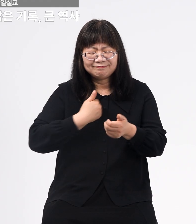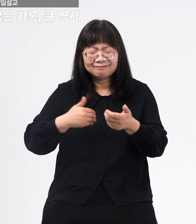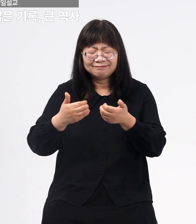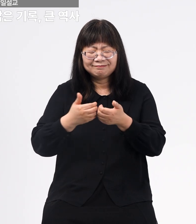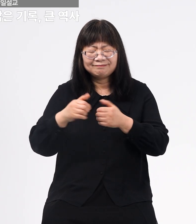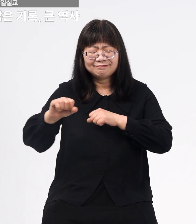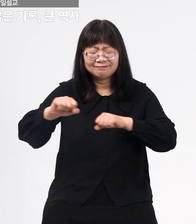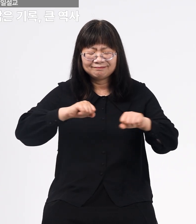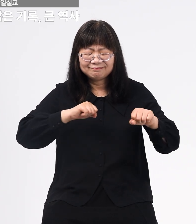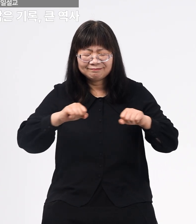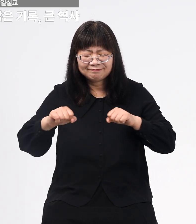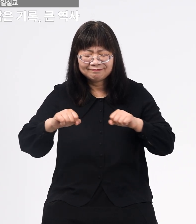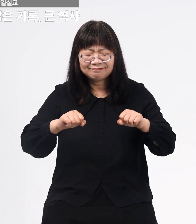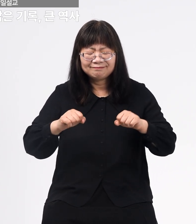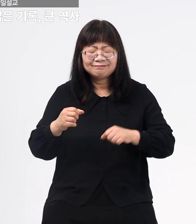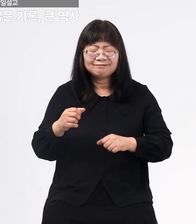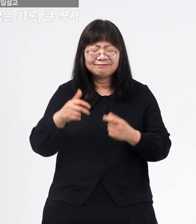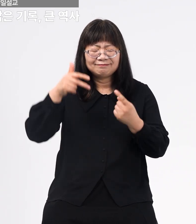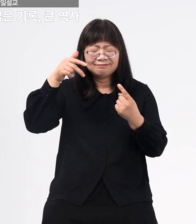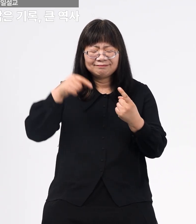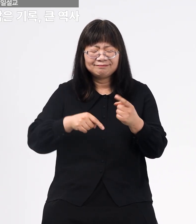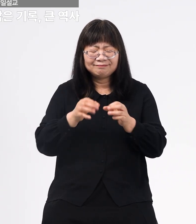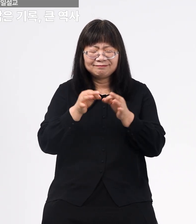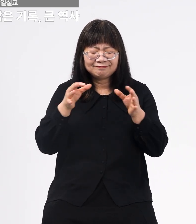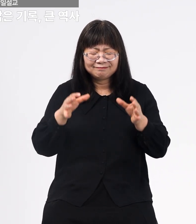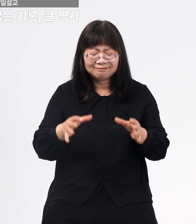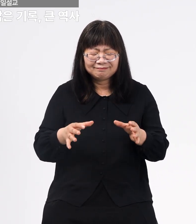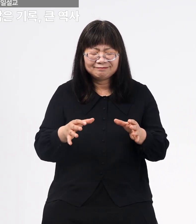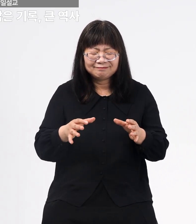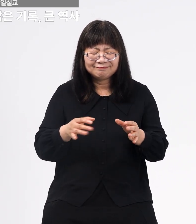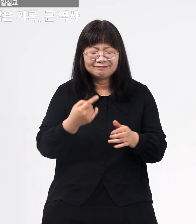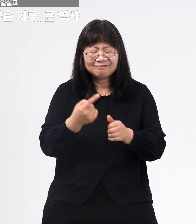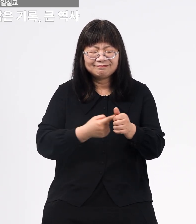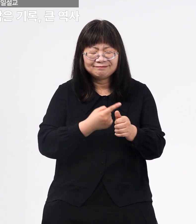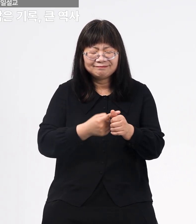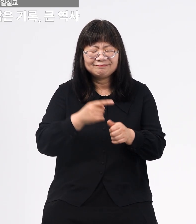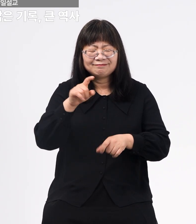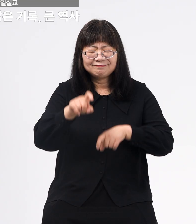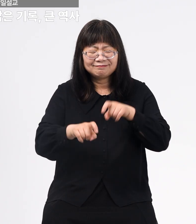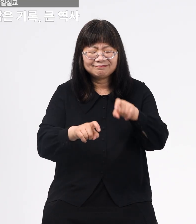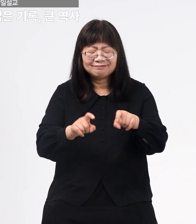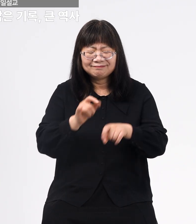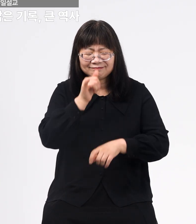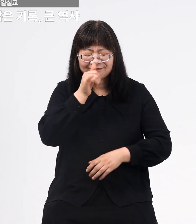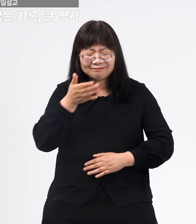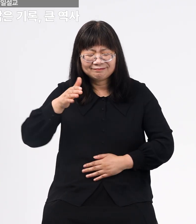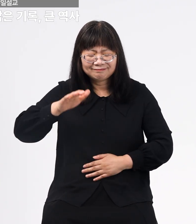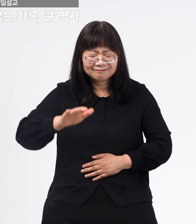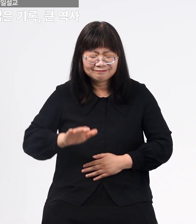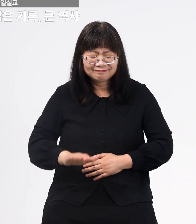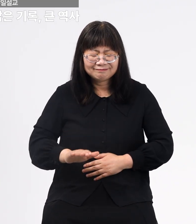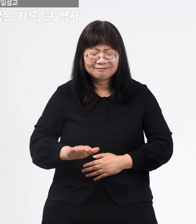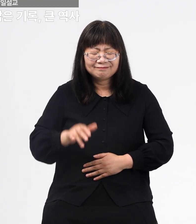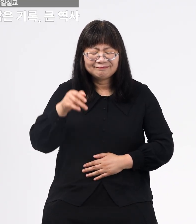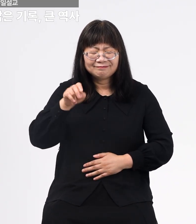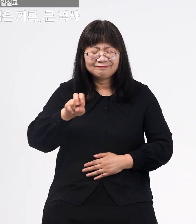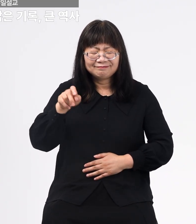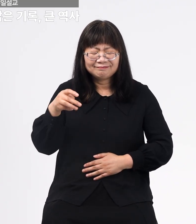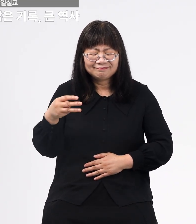하시는 역사가 또 한 주를 무심히 걷듯 걷겠지만